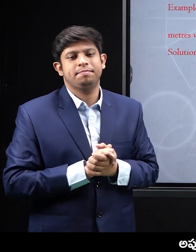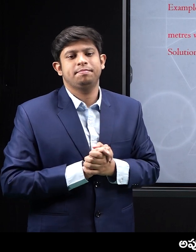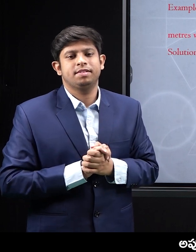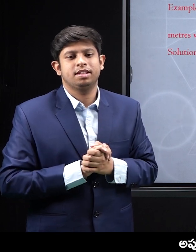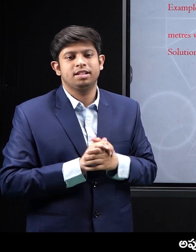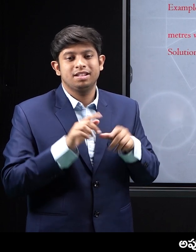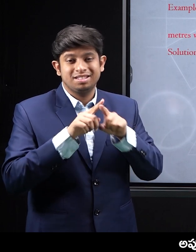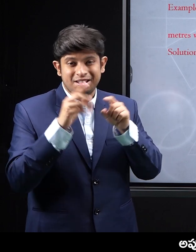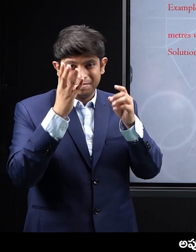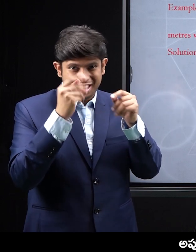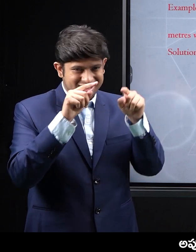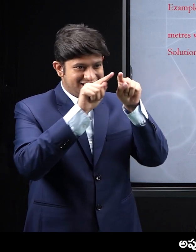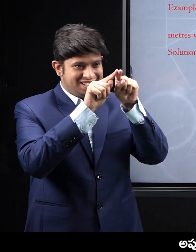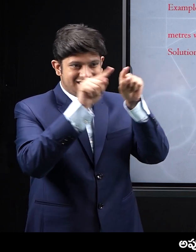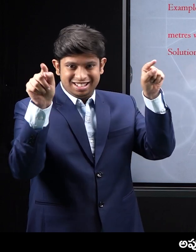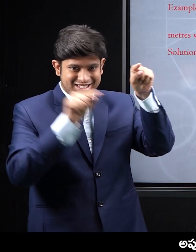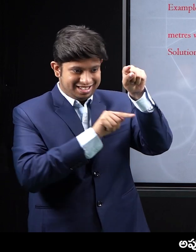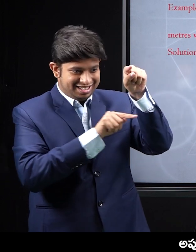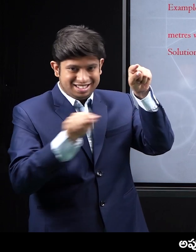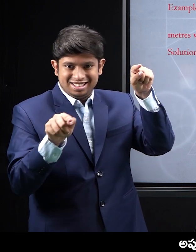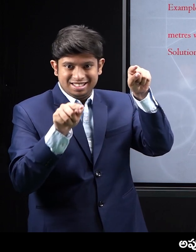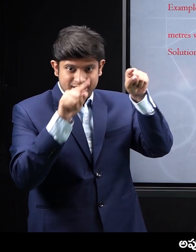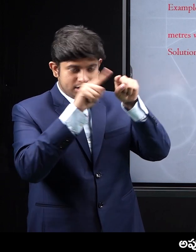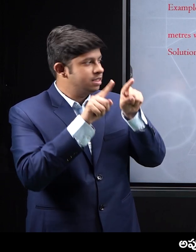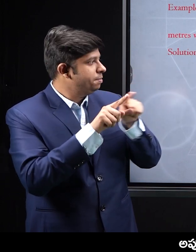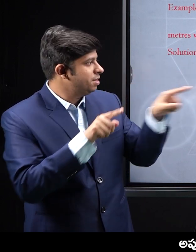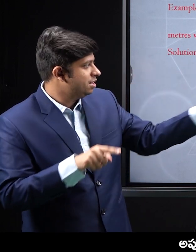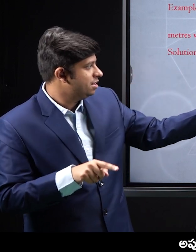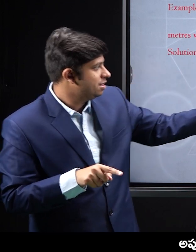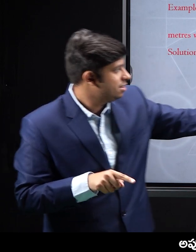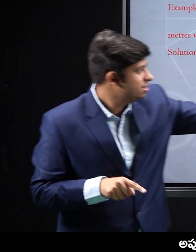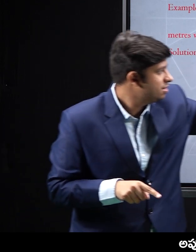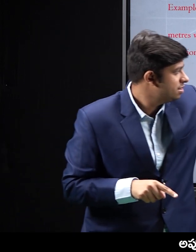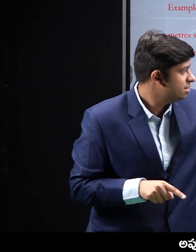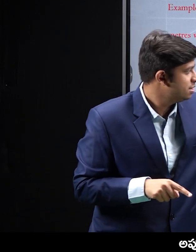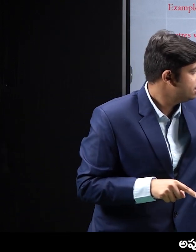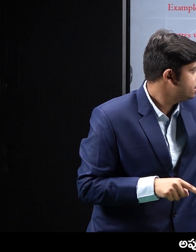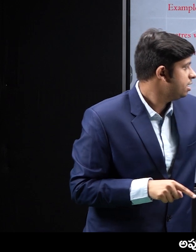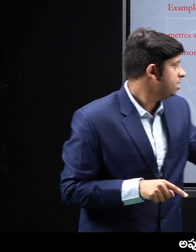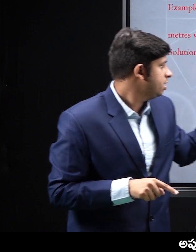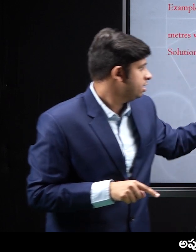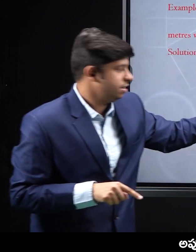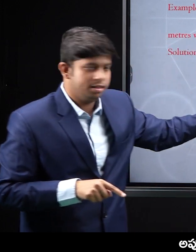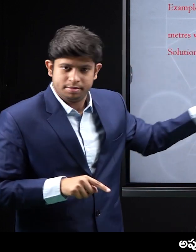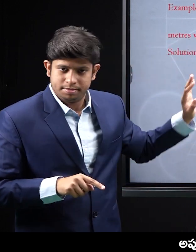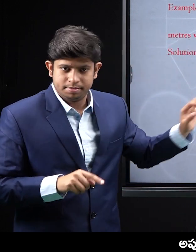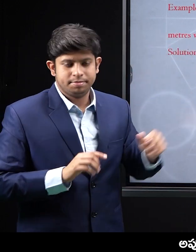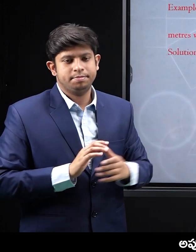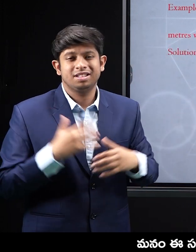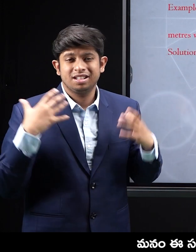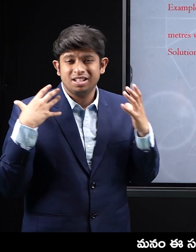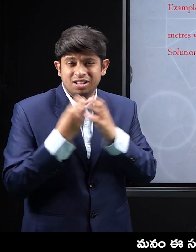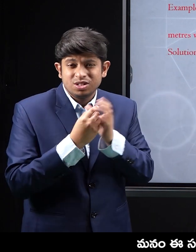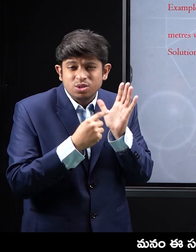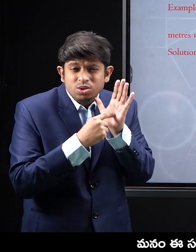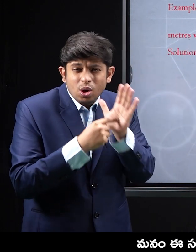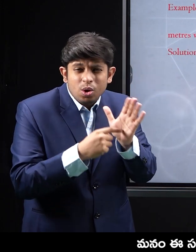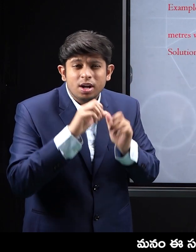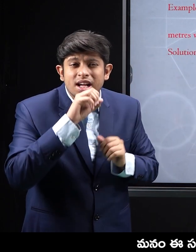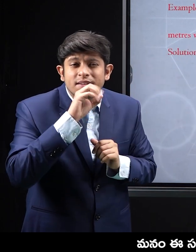అప్పుడు దాని పొడవు 3x + 4 మీటర్లు ఉండాలి. మనం ఈ సమాచారాన్ని